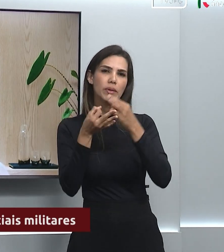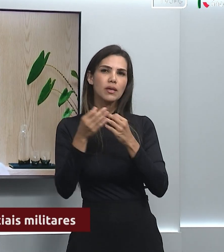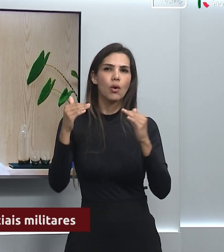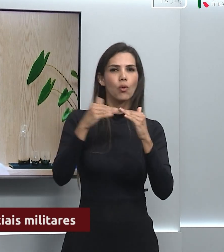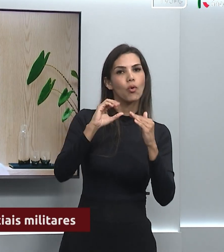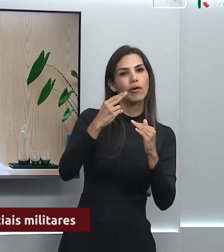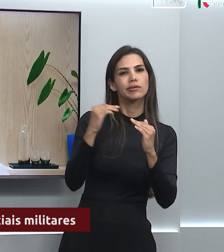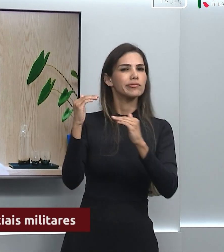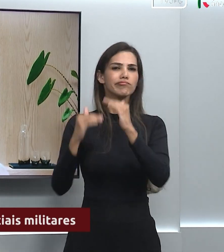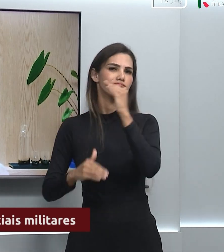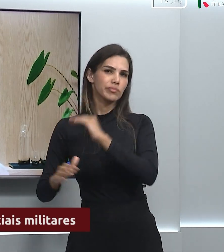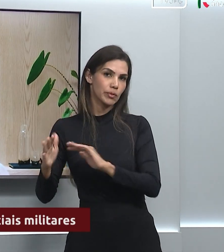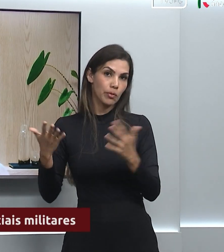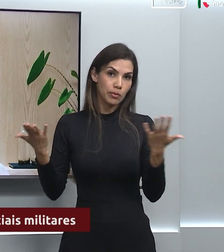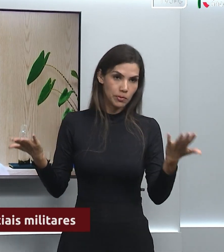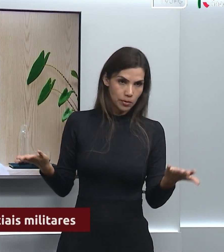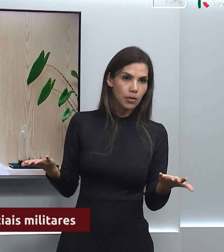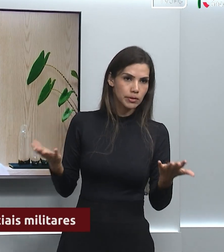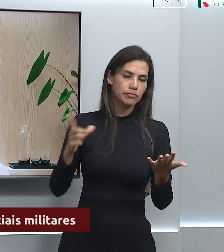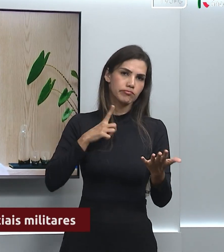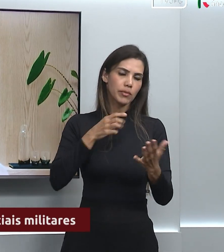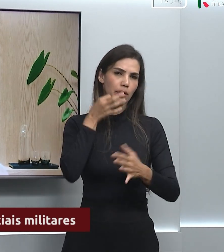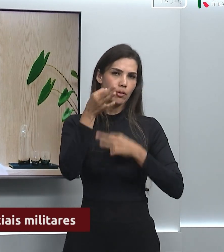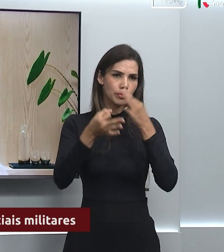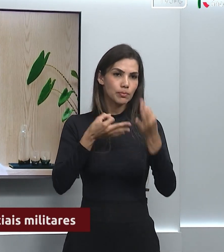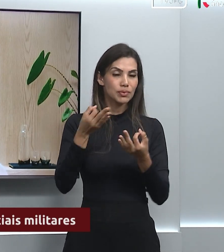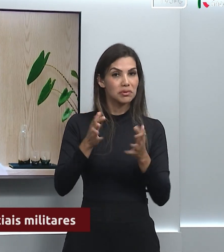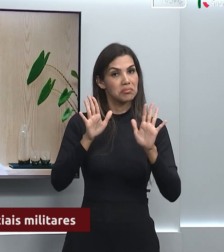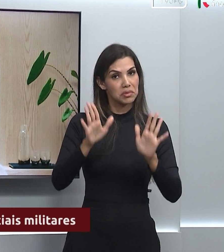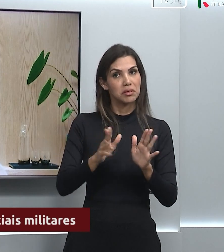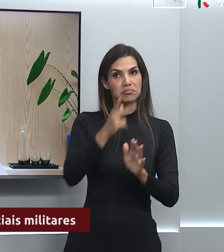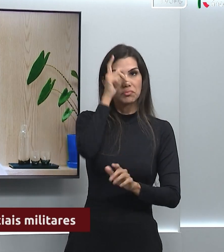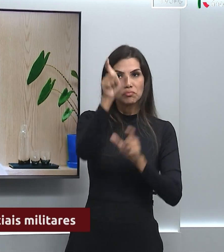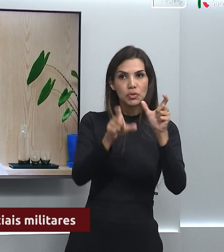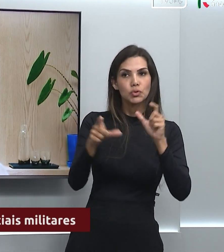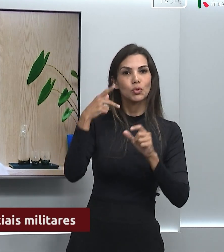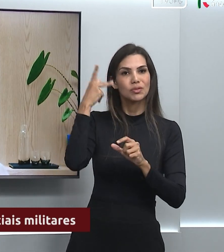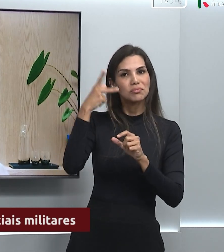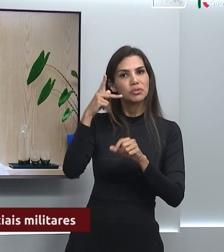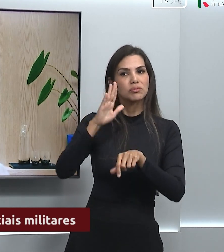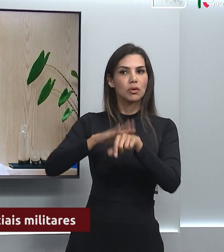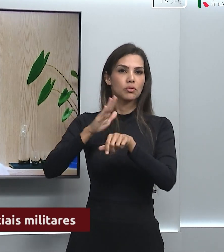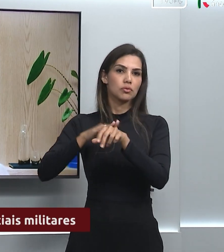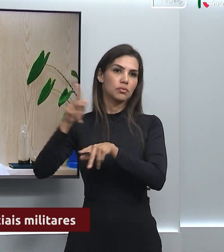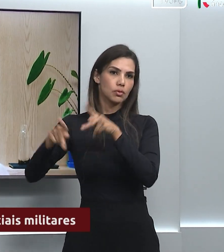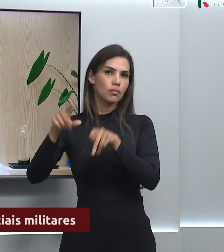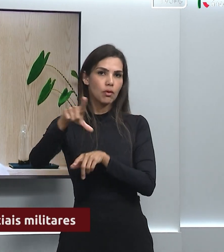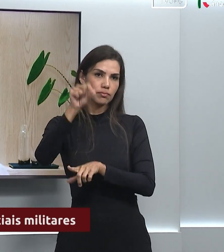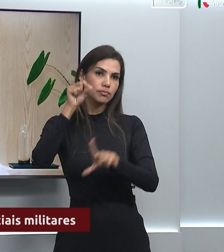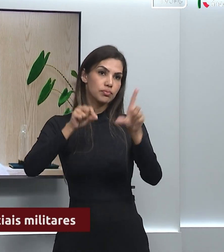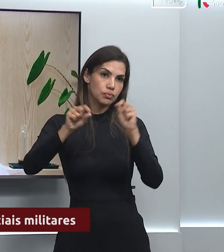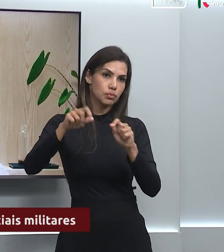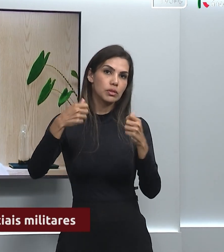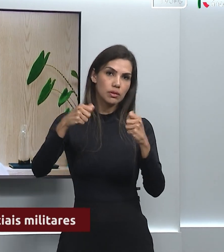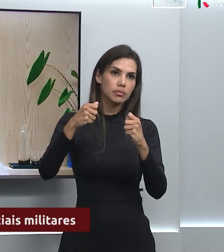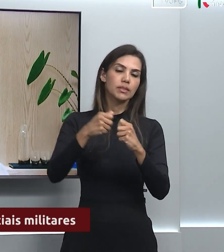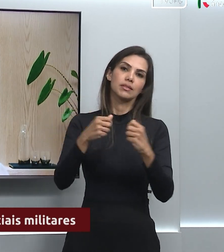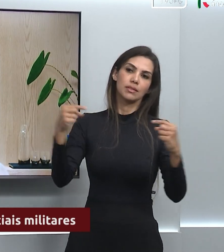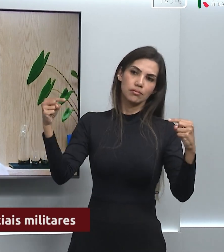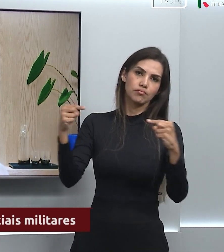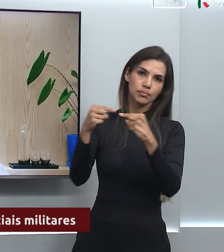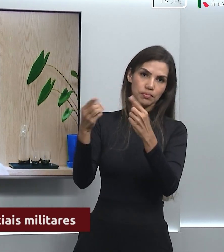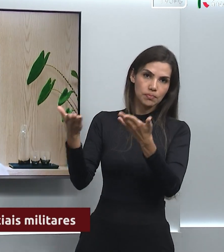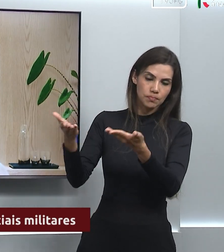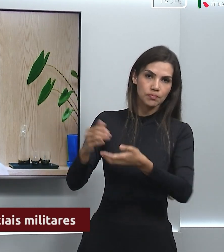optar. Porque os nossos governantes eles são eleitos pelo povo e devem representar o interesse deles.